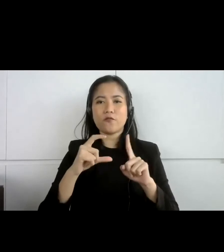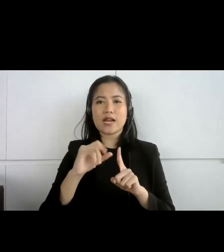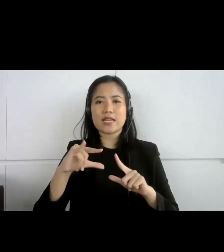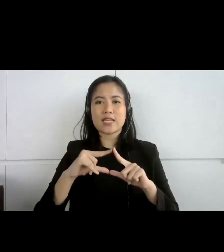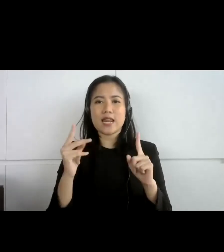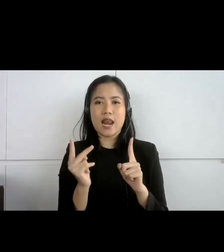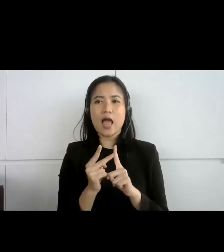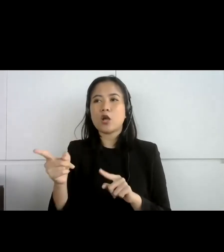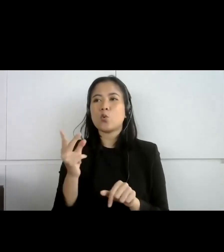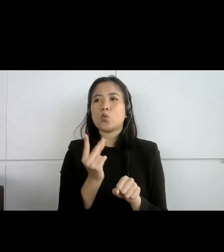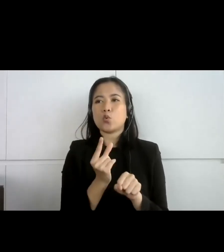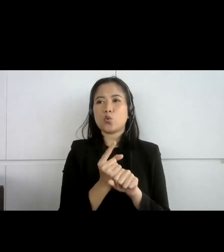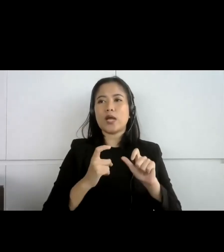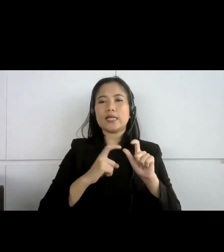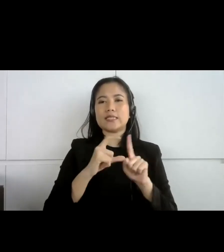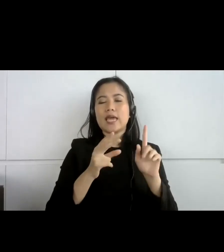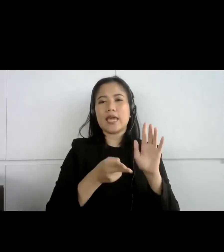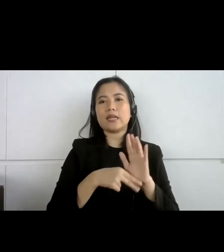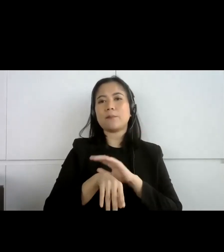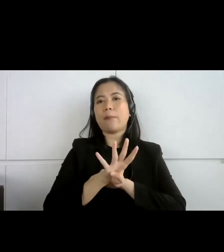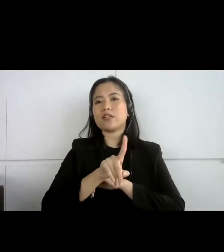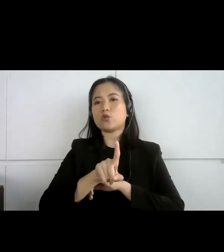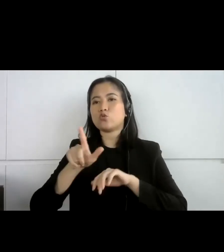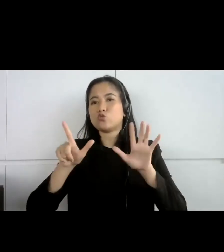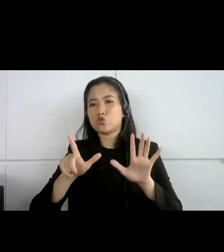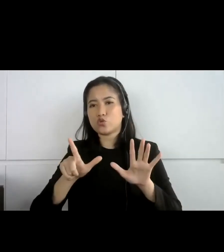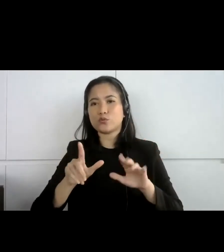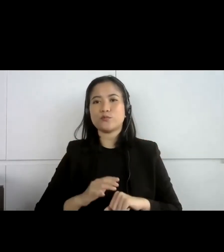SDN 417 Laliseng.